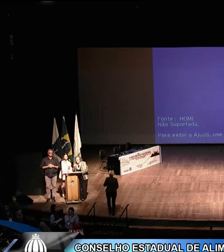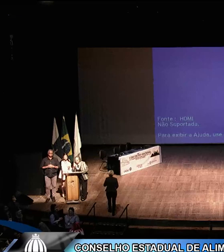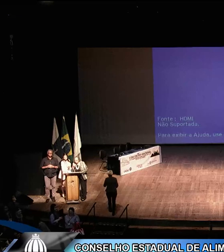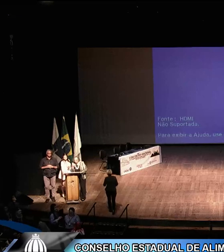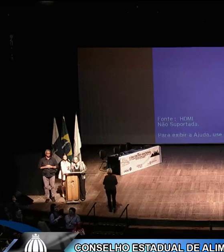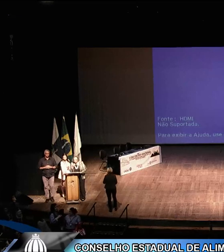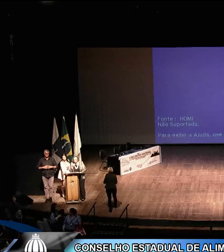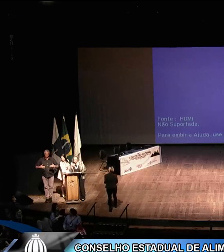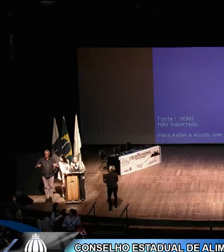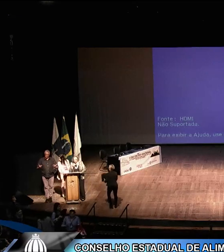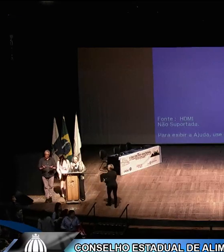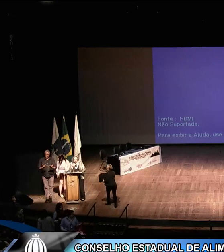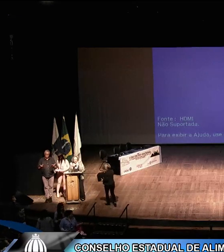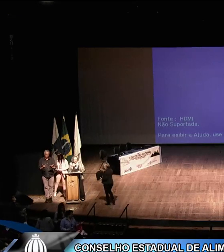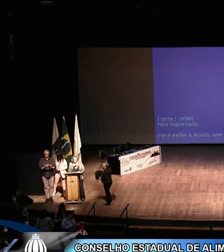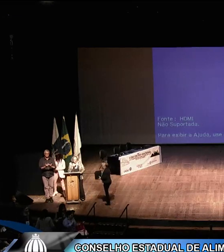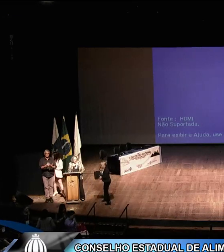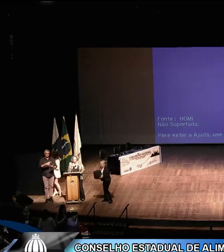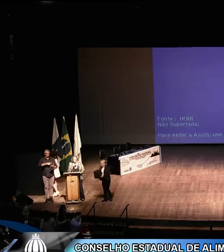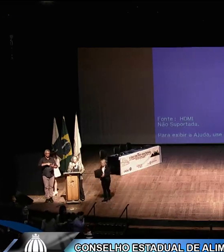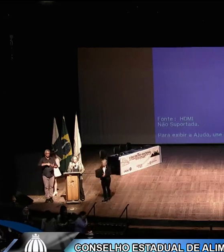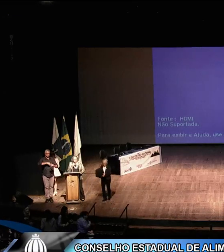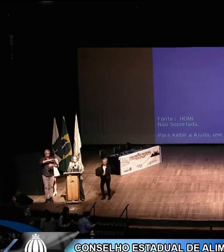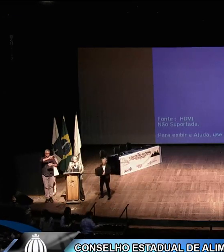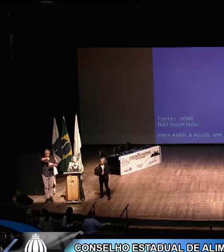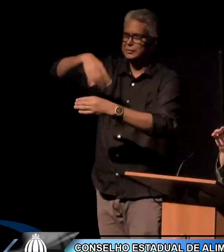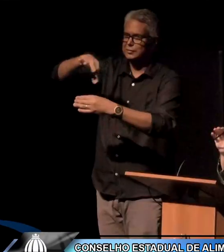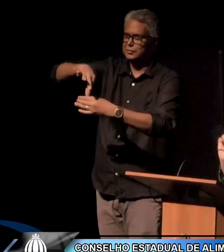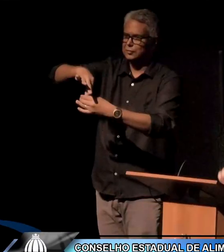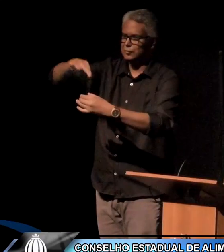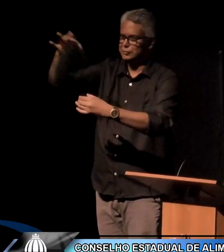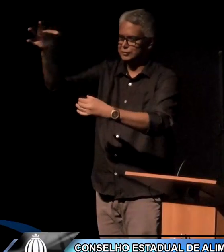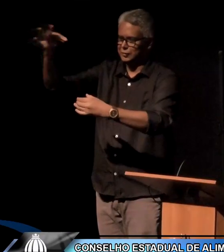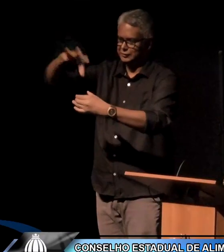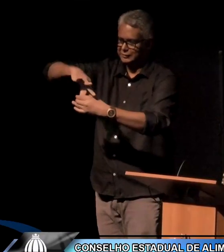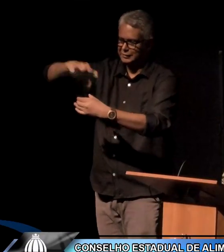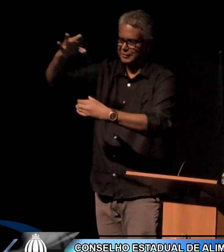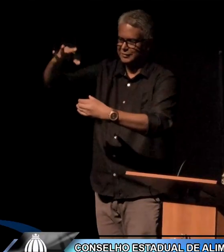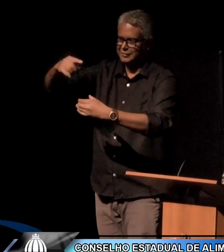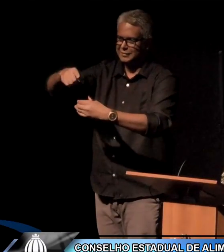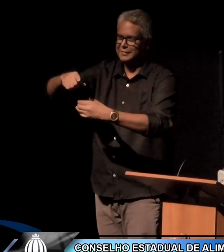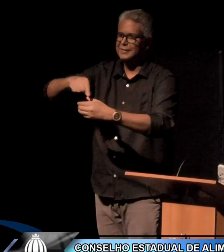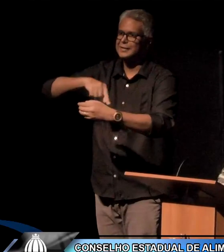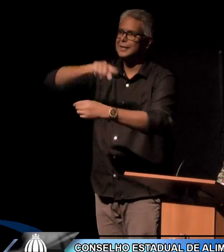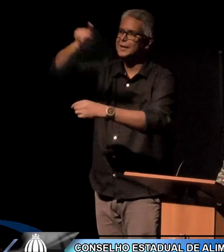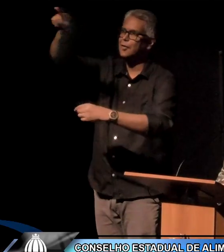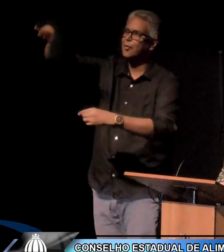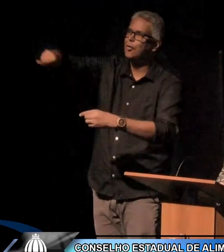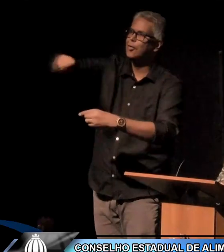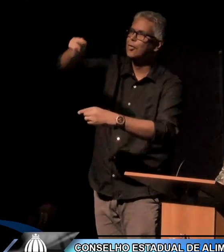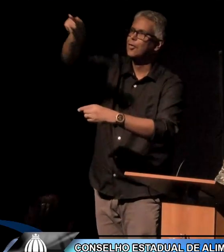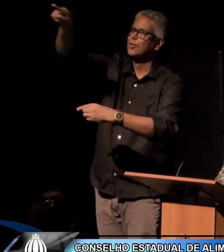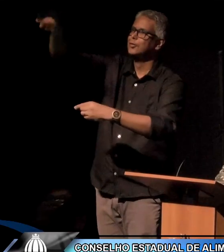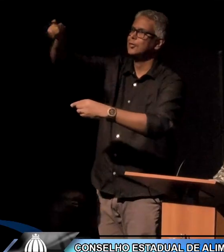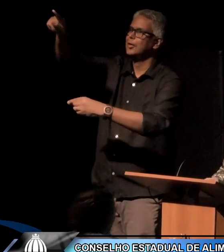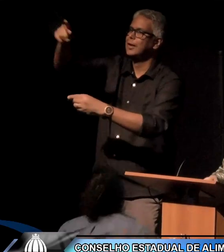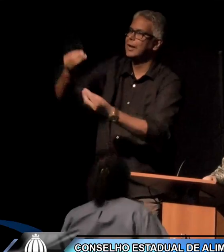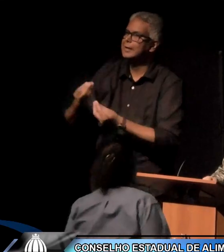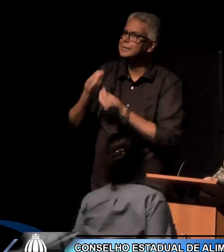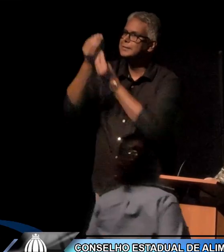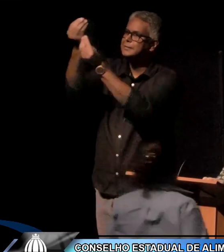e agora vamos ter o sorteio aqui olha só quem rodou a roleta lá e deixou o